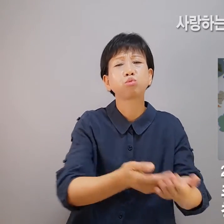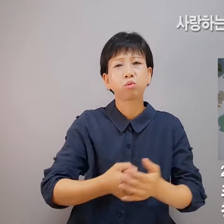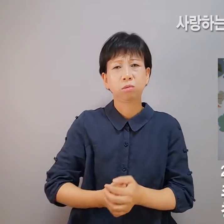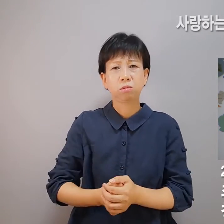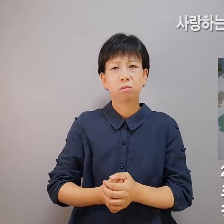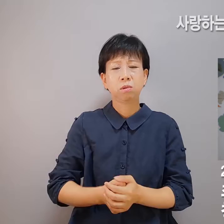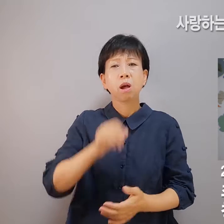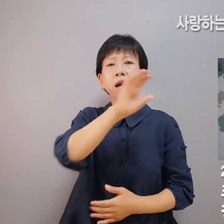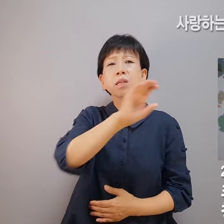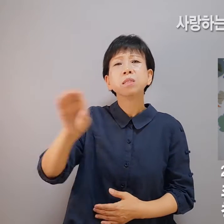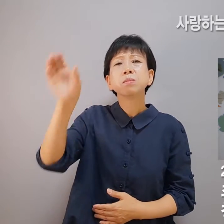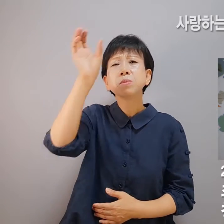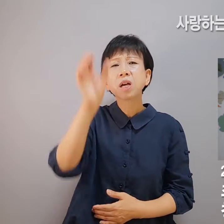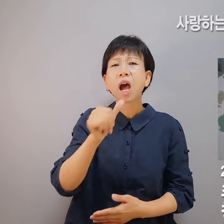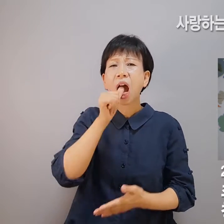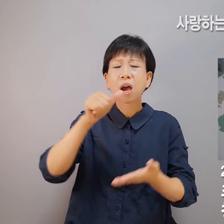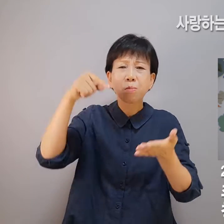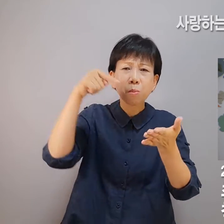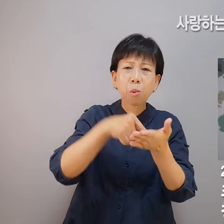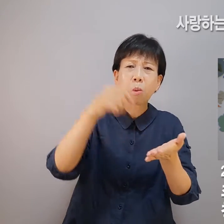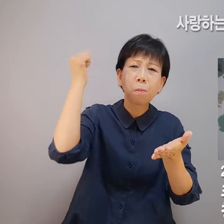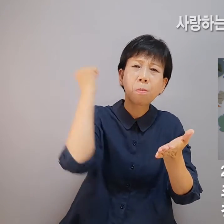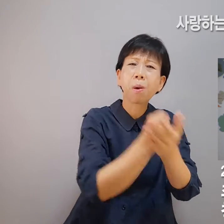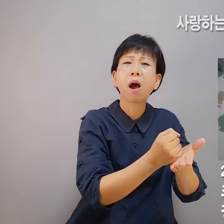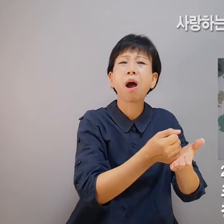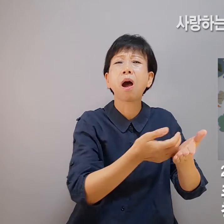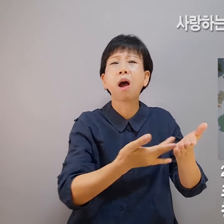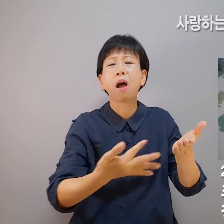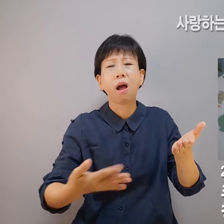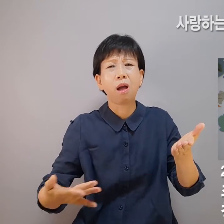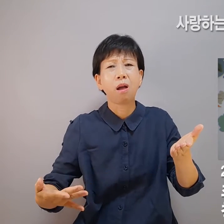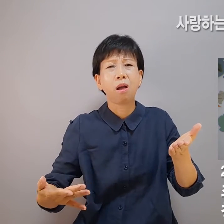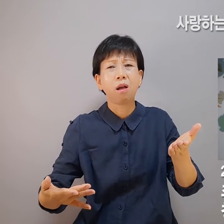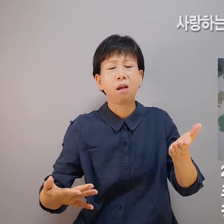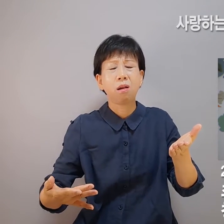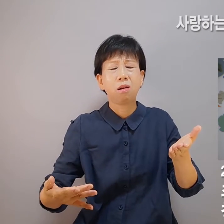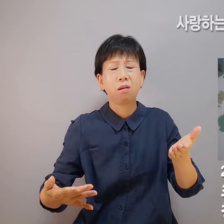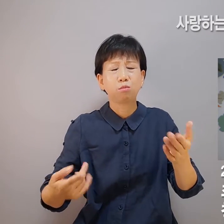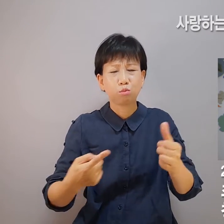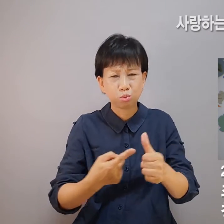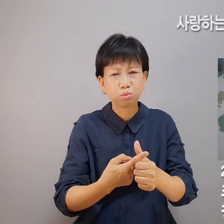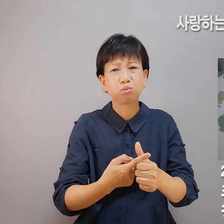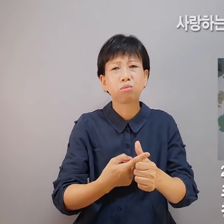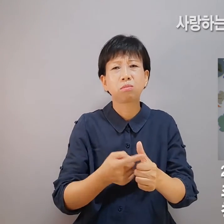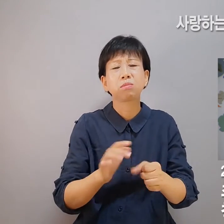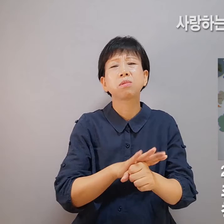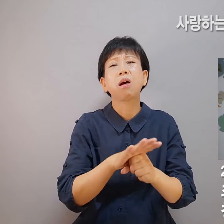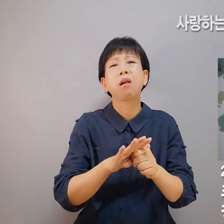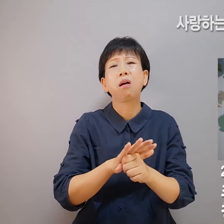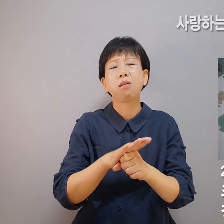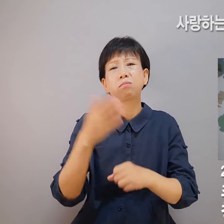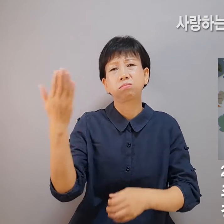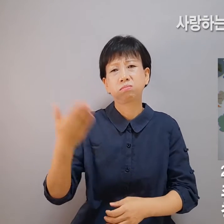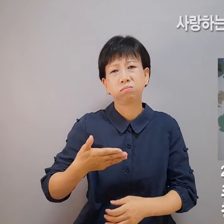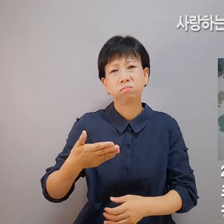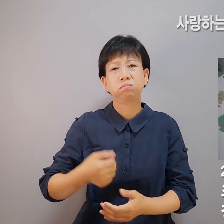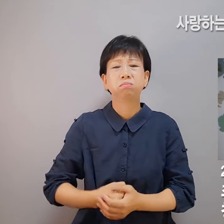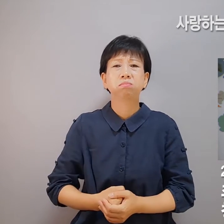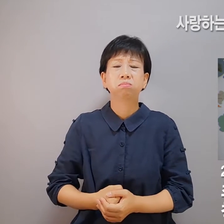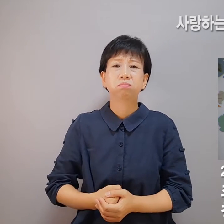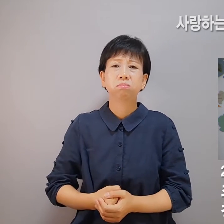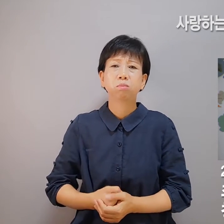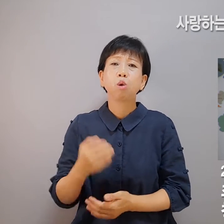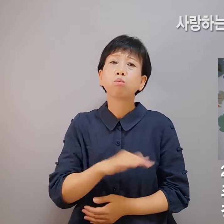하나님의 사랑, 하나님은 온 몸을 던져서 우리를 사랑하고 계시다는 거죠. 그렇다면